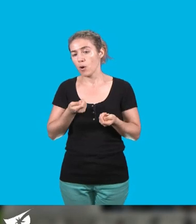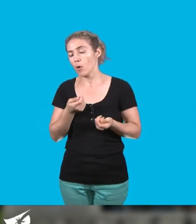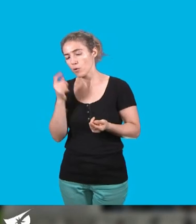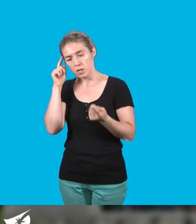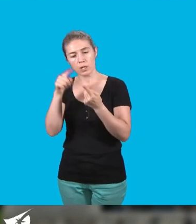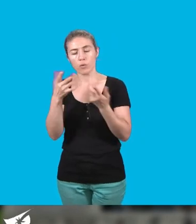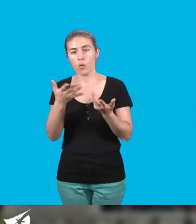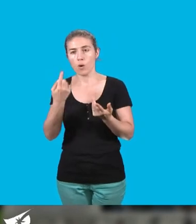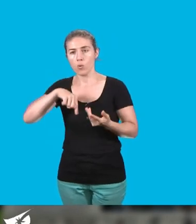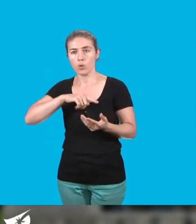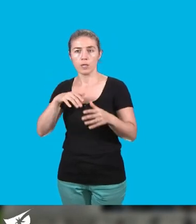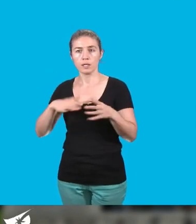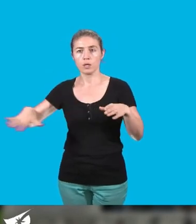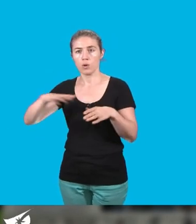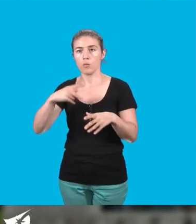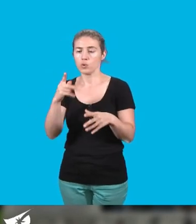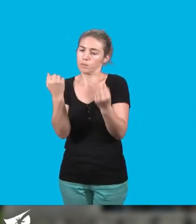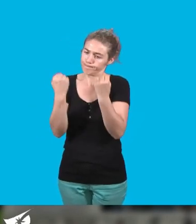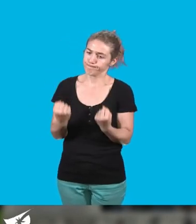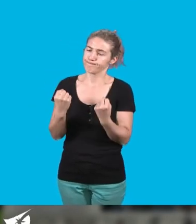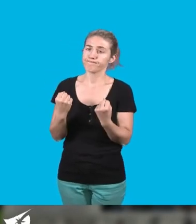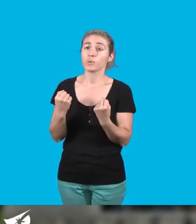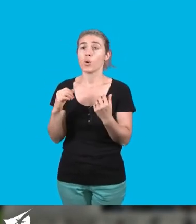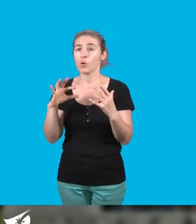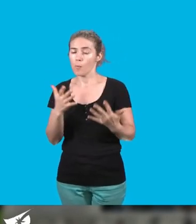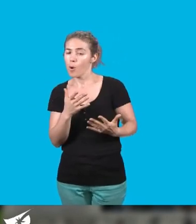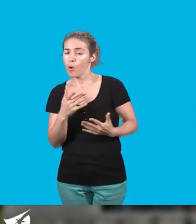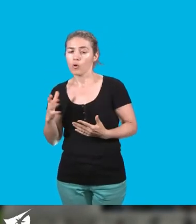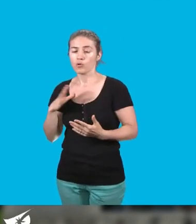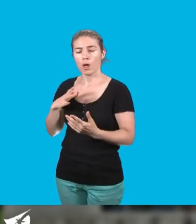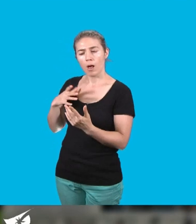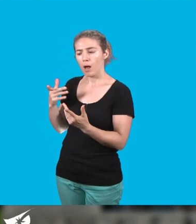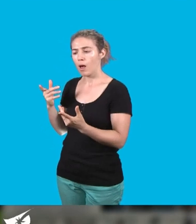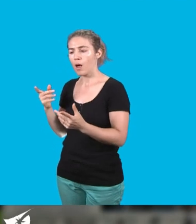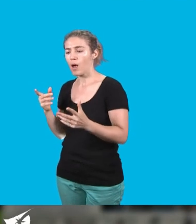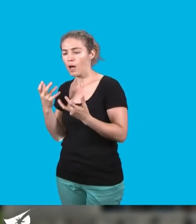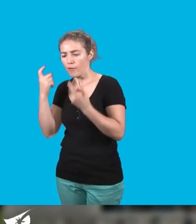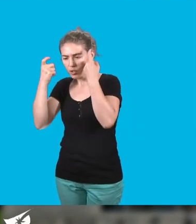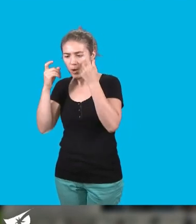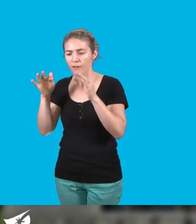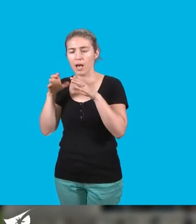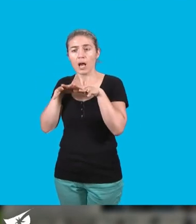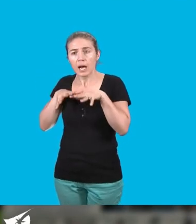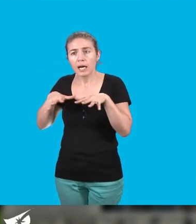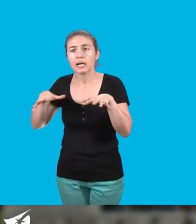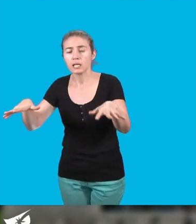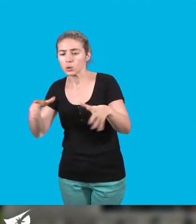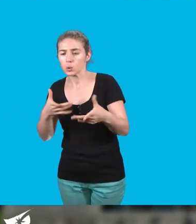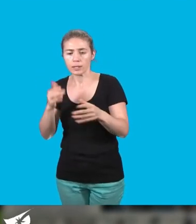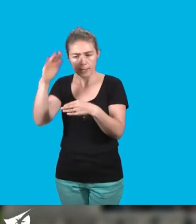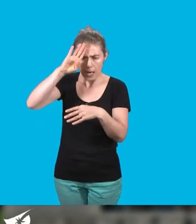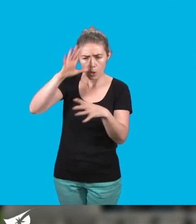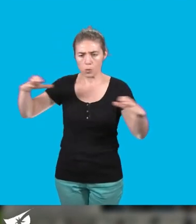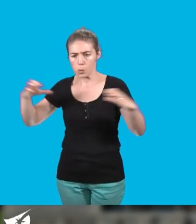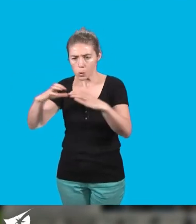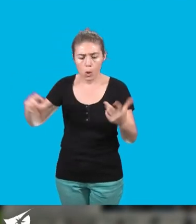nos territoires. Vous le verrez avec des interventions structurante sur le dimensionnement de nos réseaux, sur nos bassins de stockage, sur nos postes